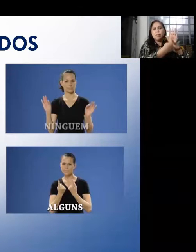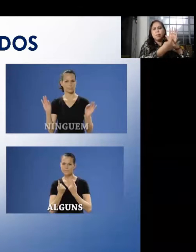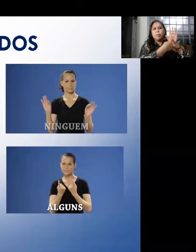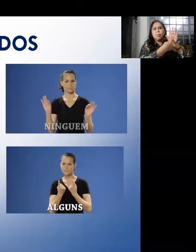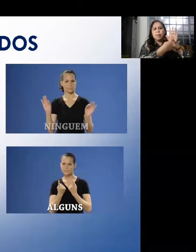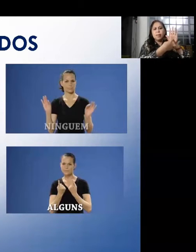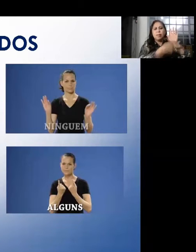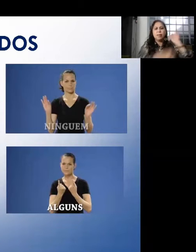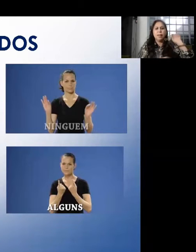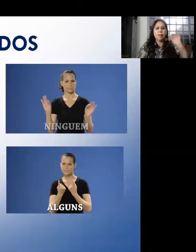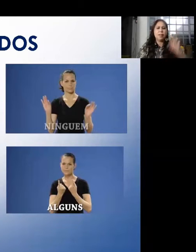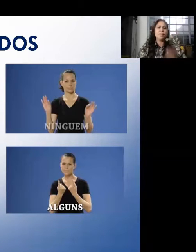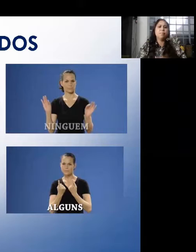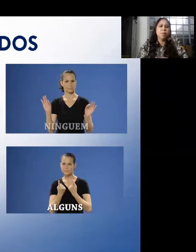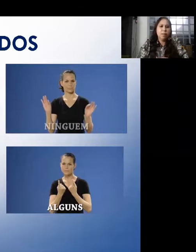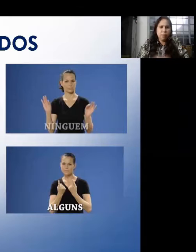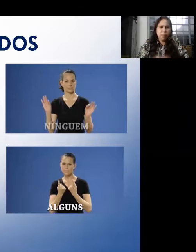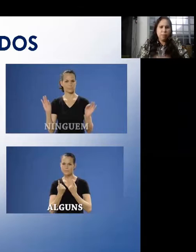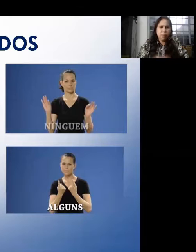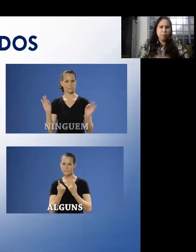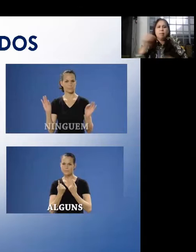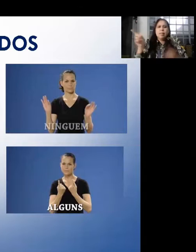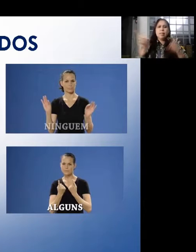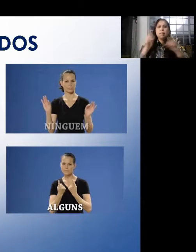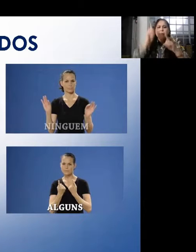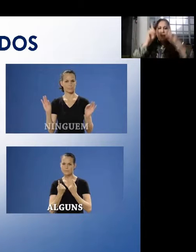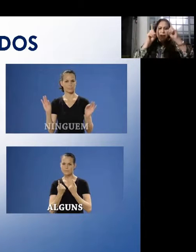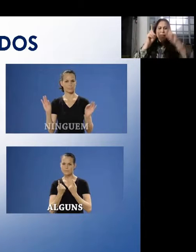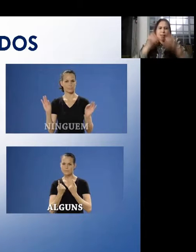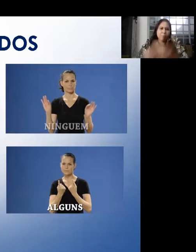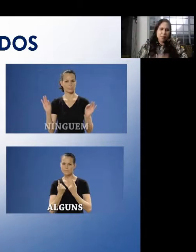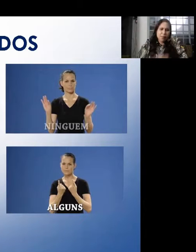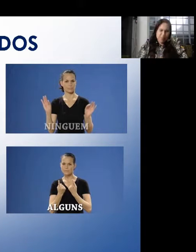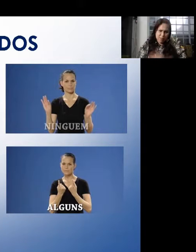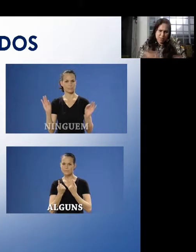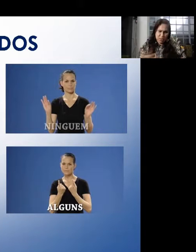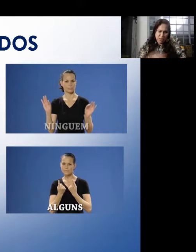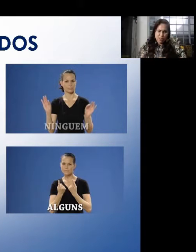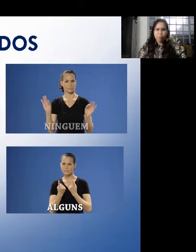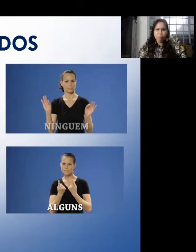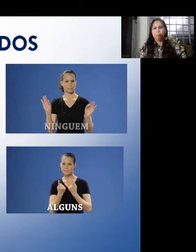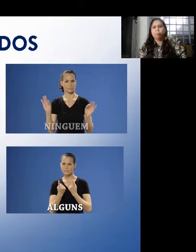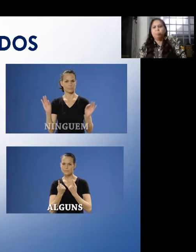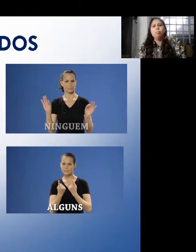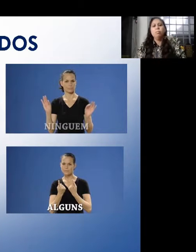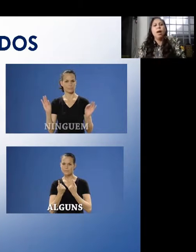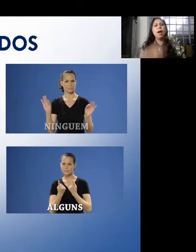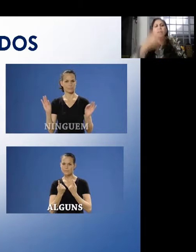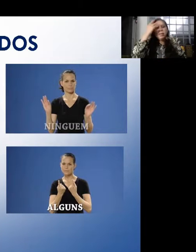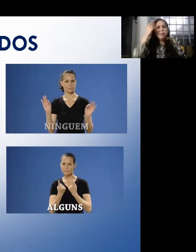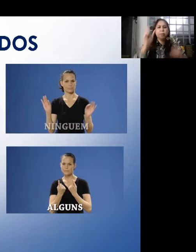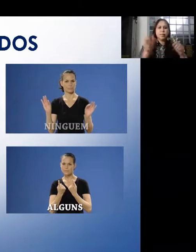né? Bota a mão aqui, né? Lá atrás. Então, esse apontamento vai depender de onde estejam